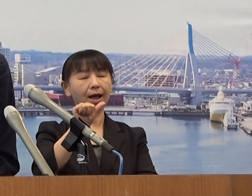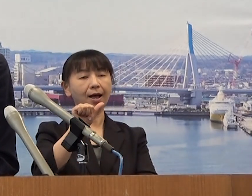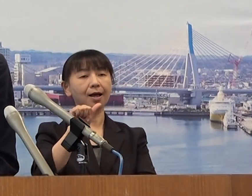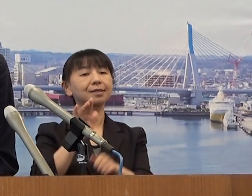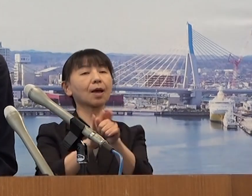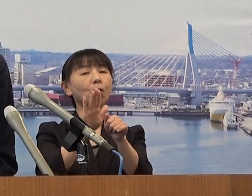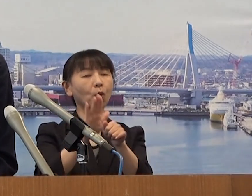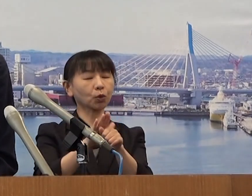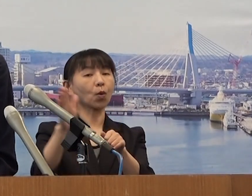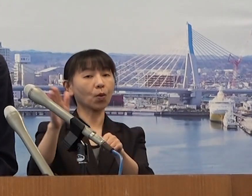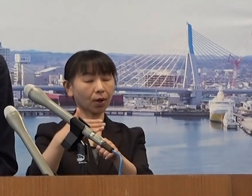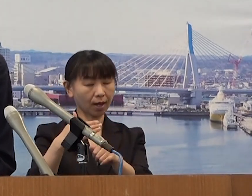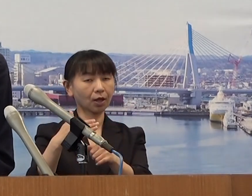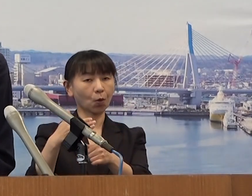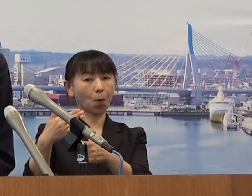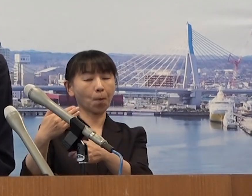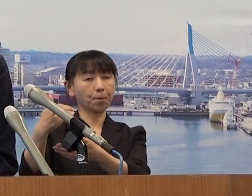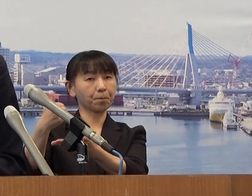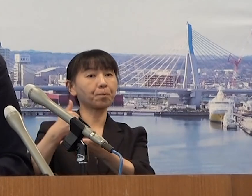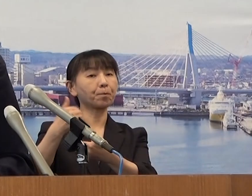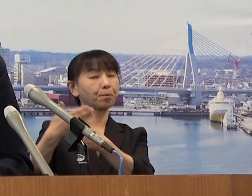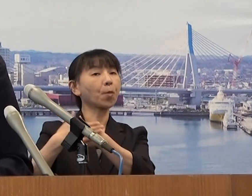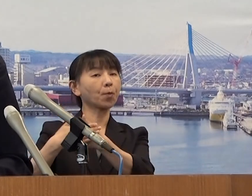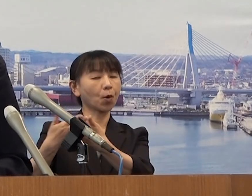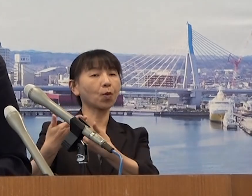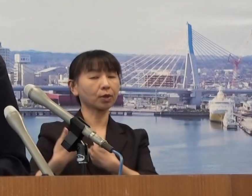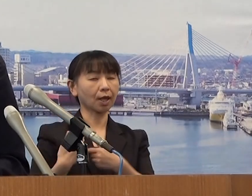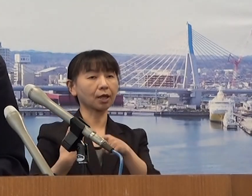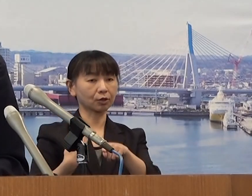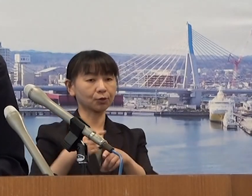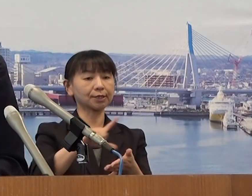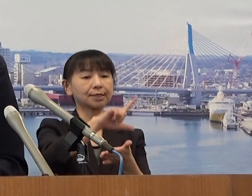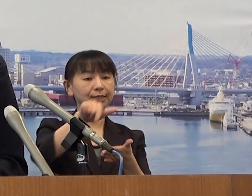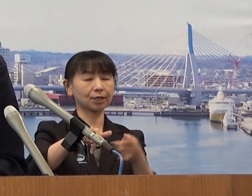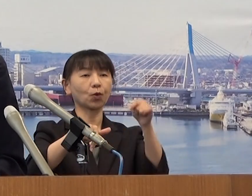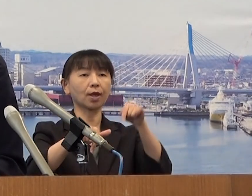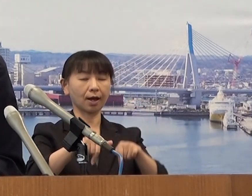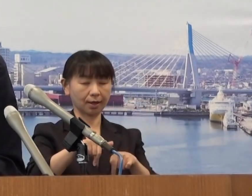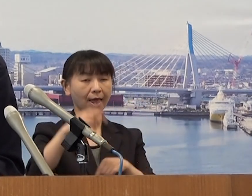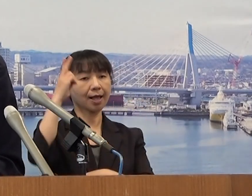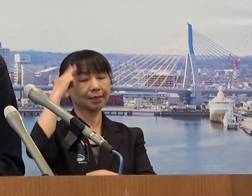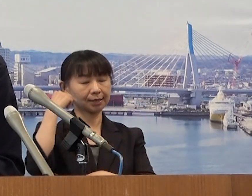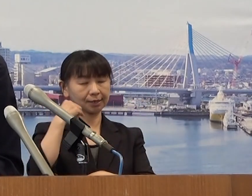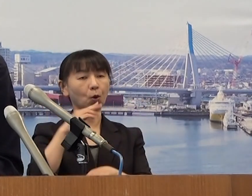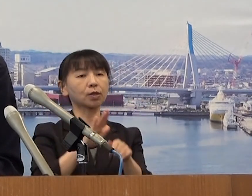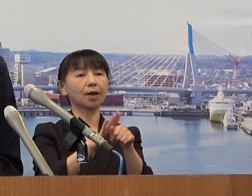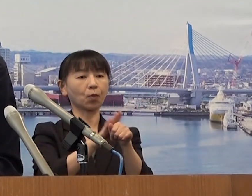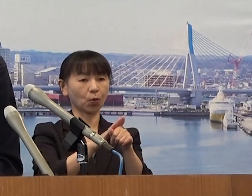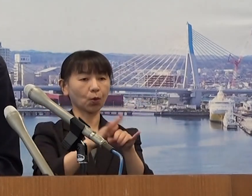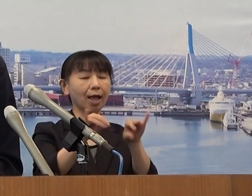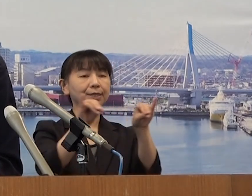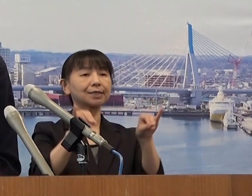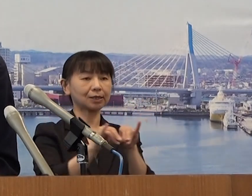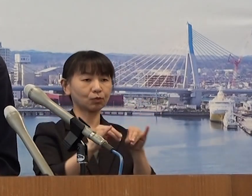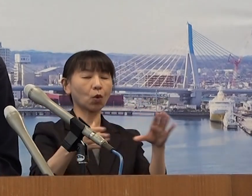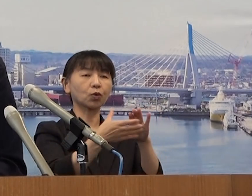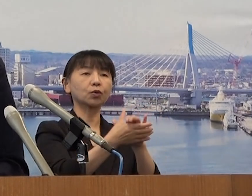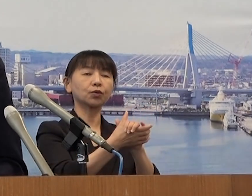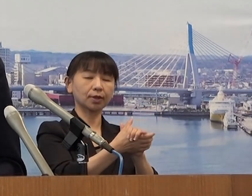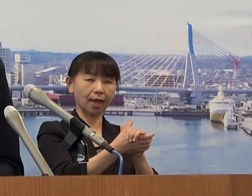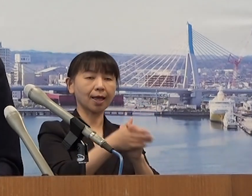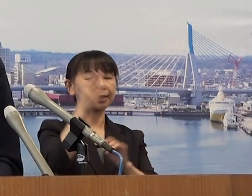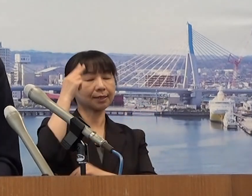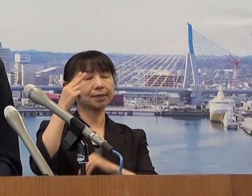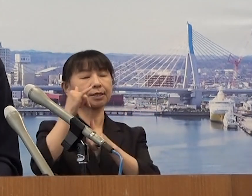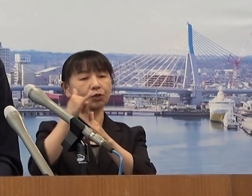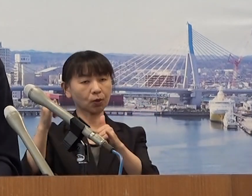ッセージをいただくほか、市内の各地域において認知症サポーターがチームを組んで認知症の方